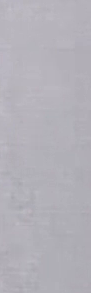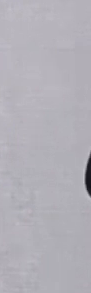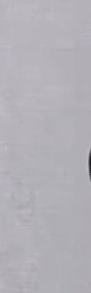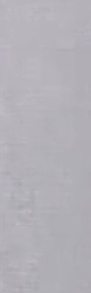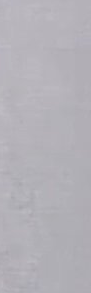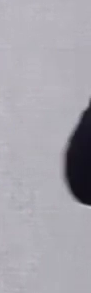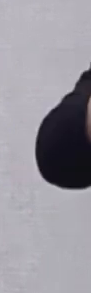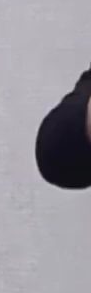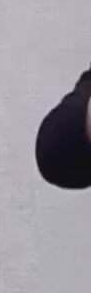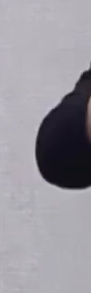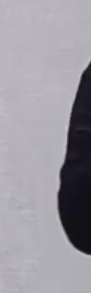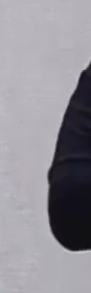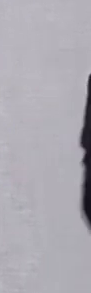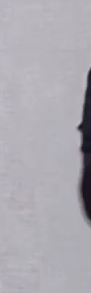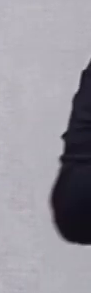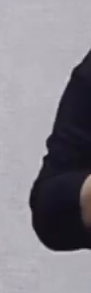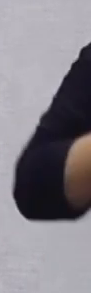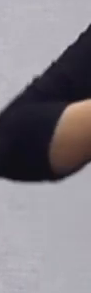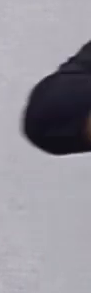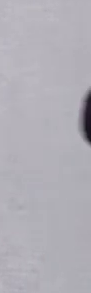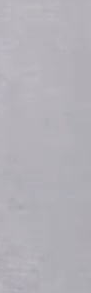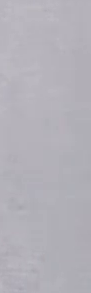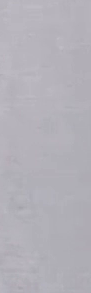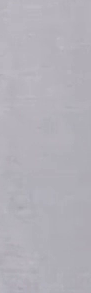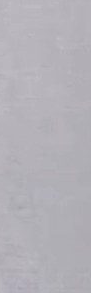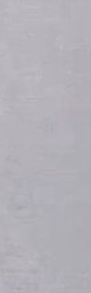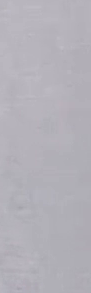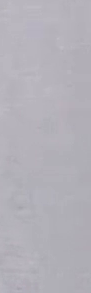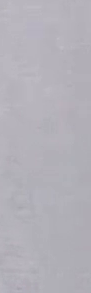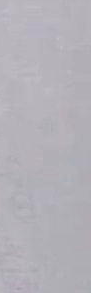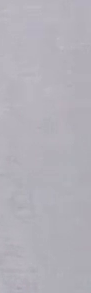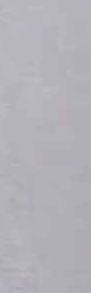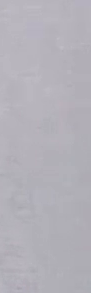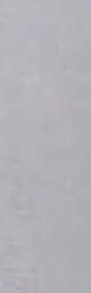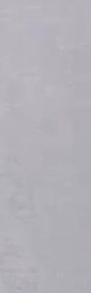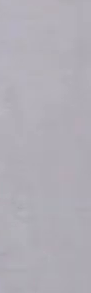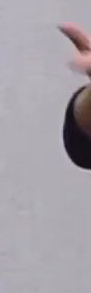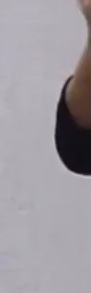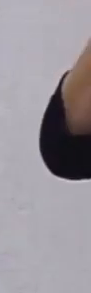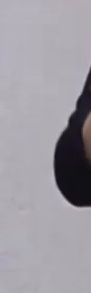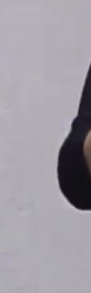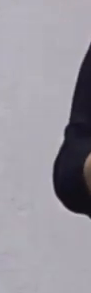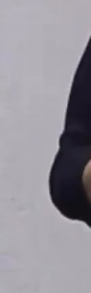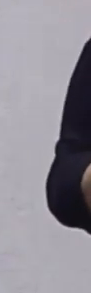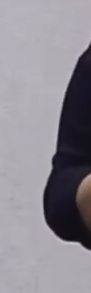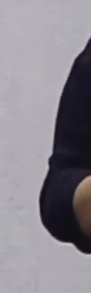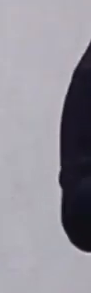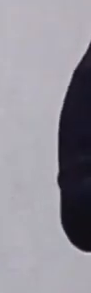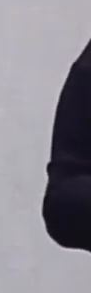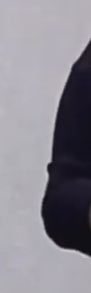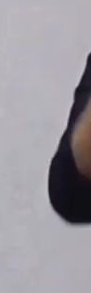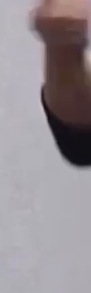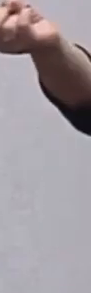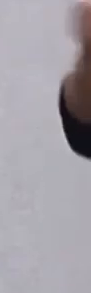το ψέμα. Αυτό το δρόμο τον ακολουθούν όσοι δεν έχουν να πούν τίποτα, αυτοί που δεν προσέφεραν τίποτα στην πόλη μας και δεν